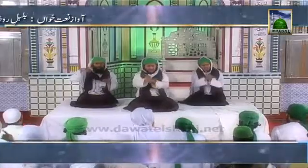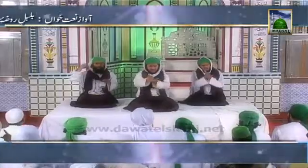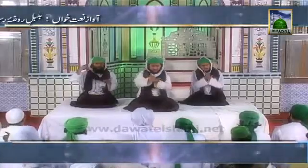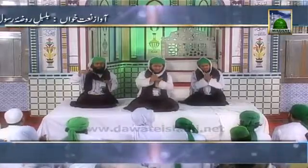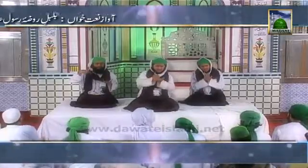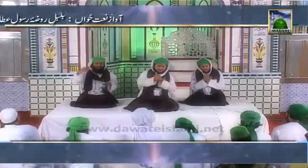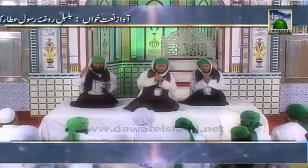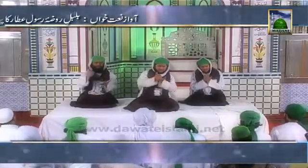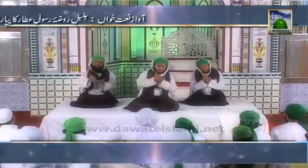کی،